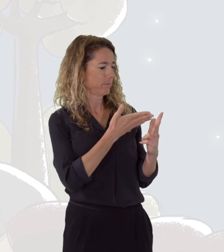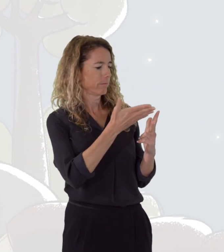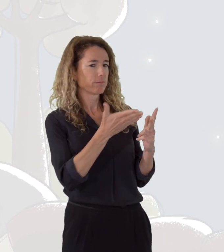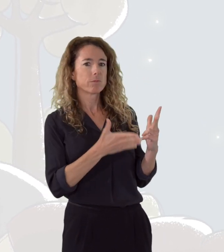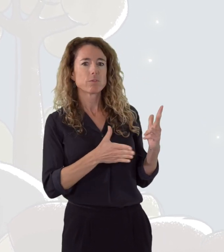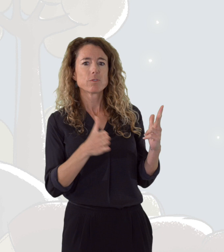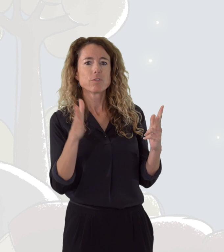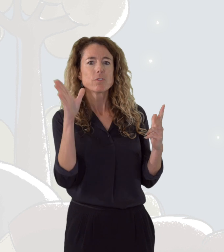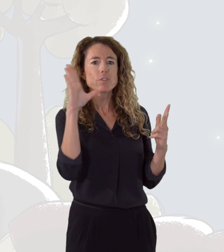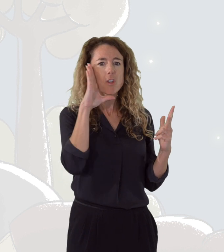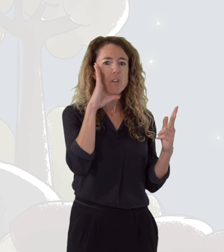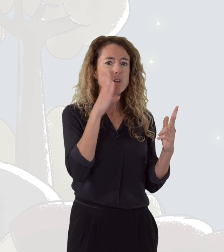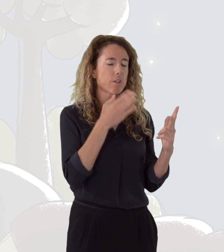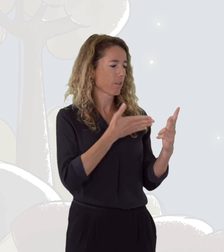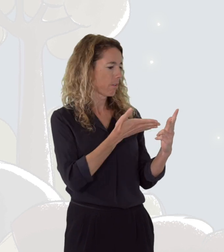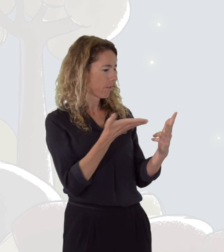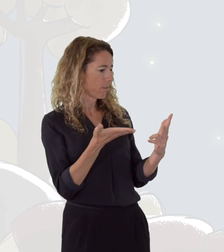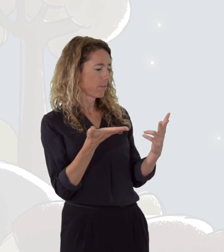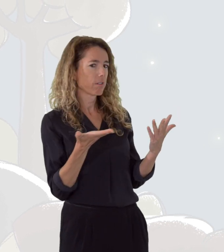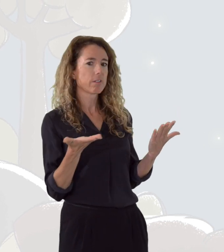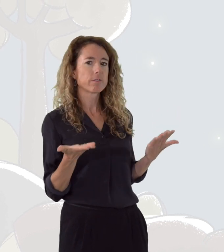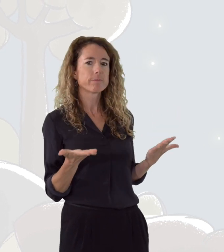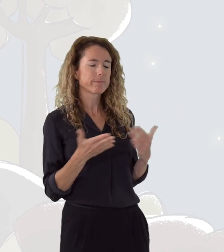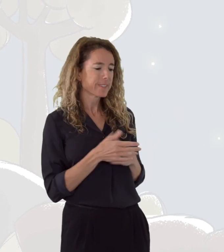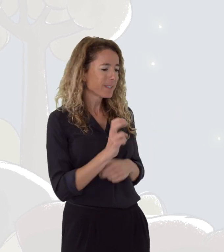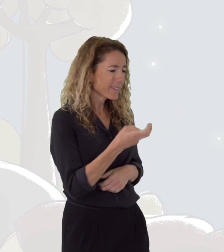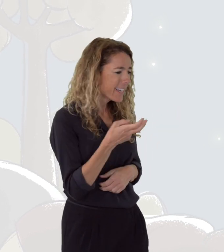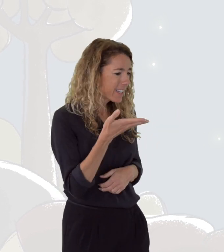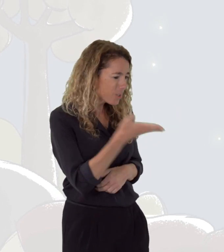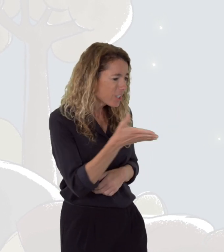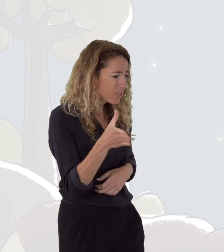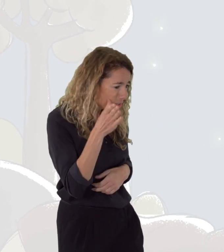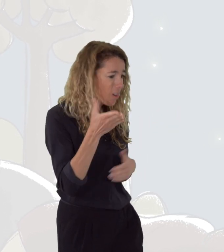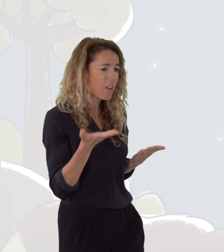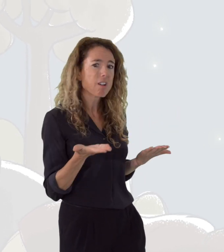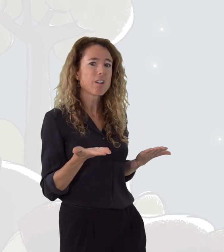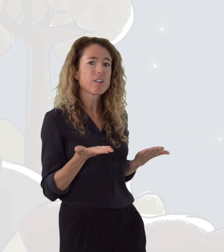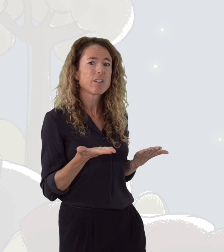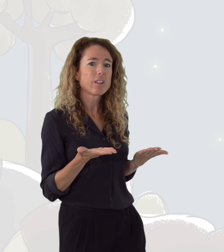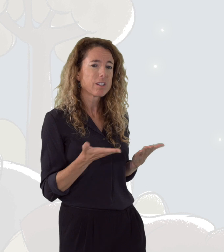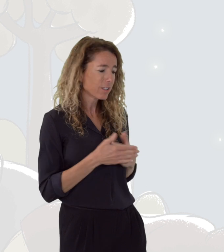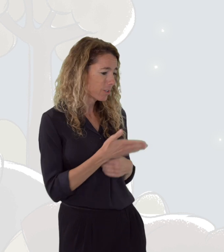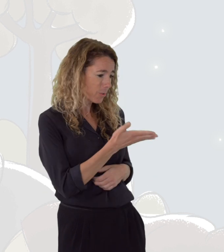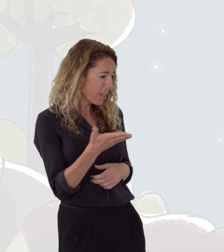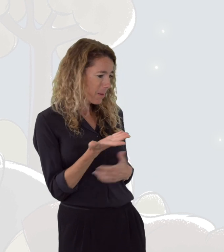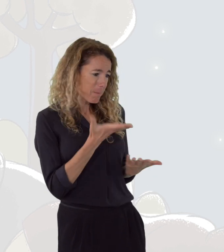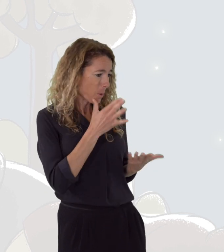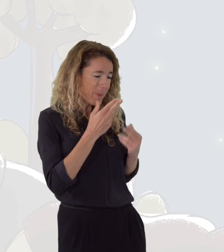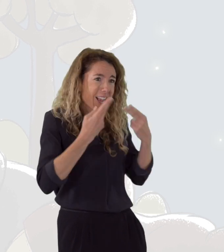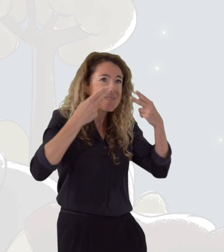trouve endormis. Il dit à Pierre : « Simon, tu dors ? Tu n'as pas eu la force de